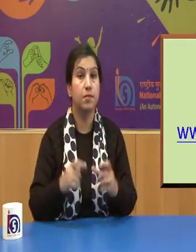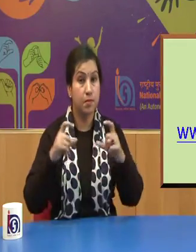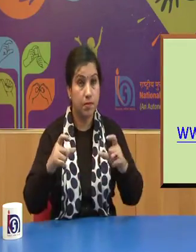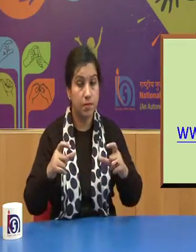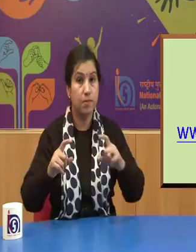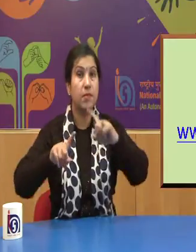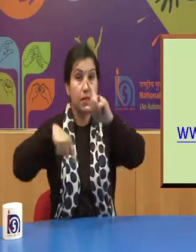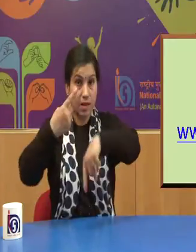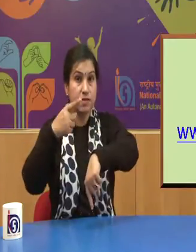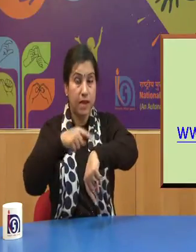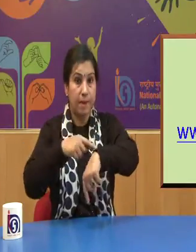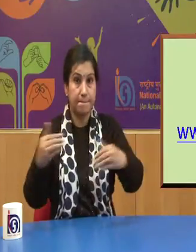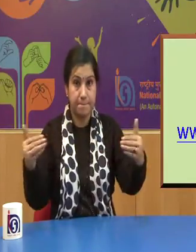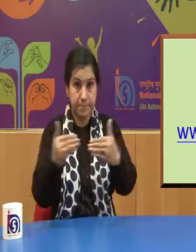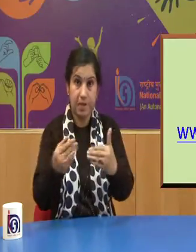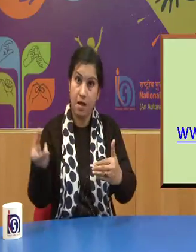Take care till we meet next time.